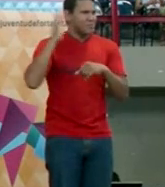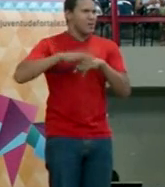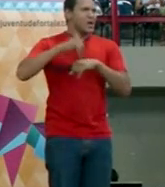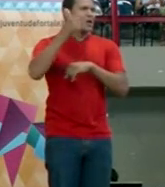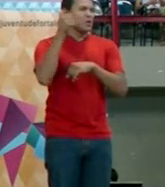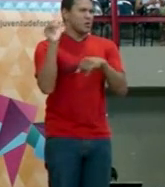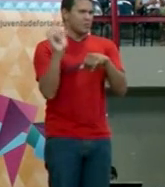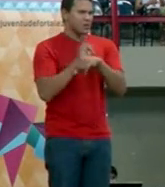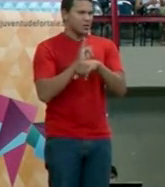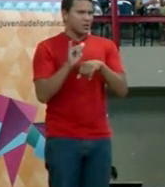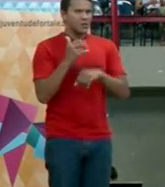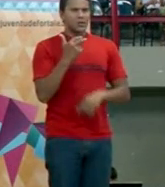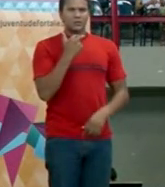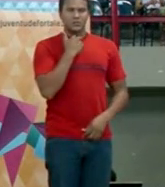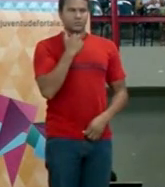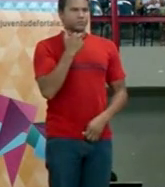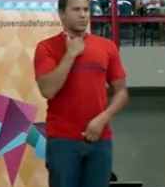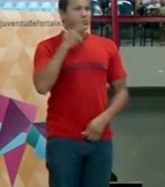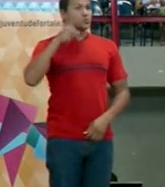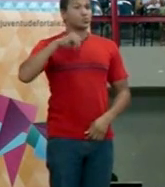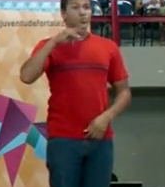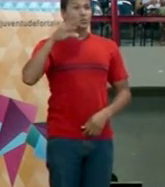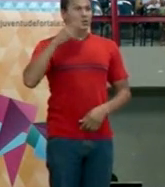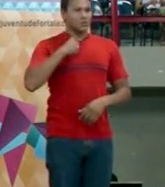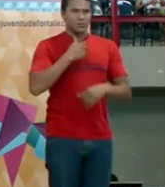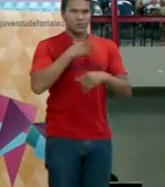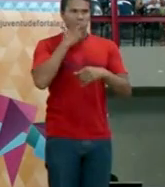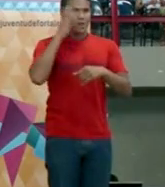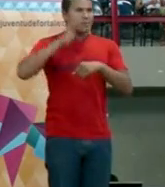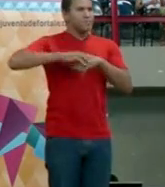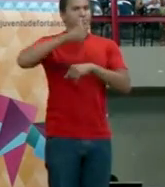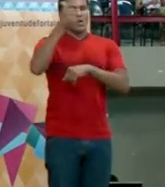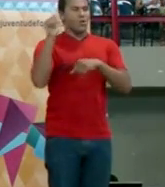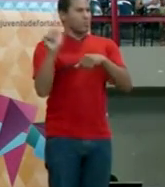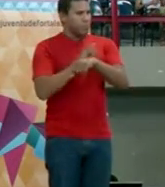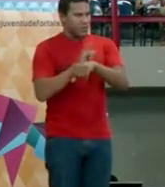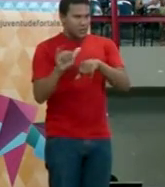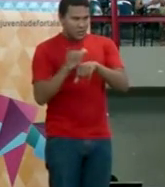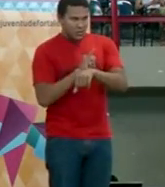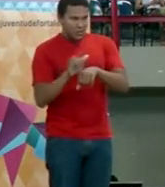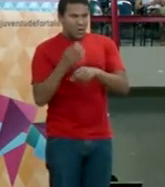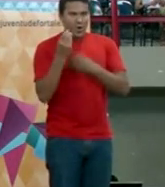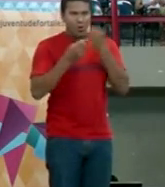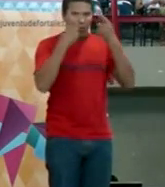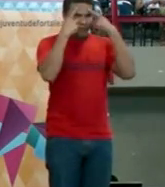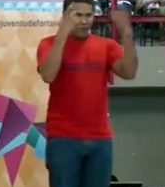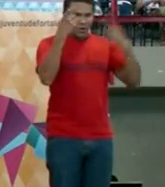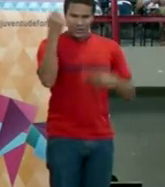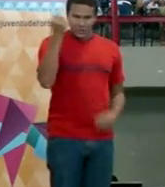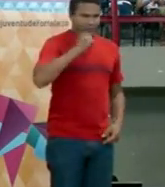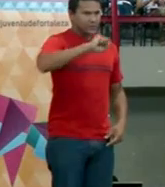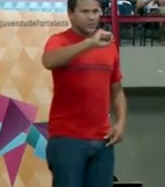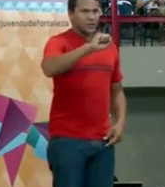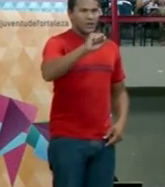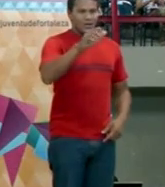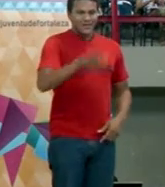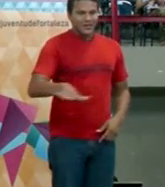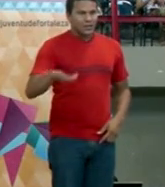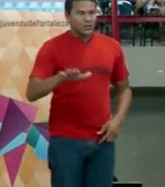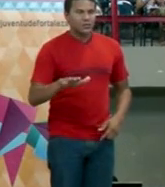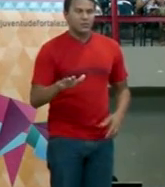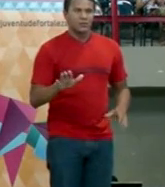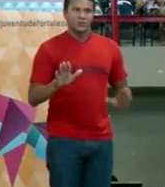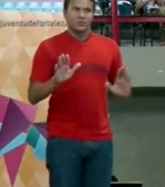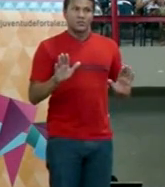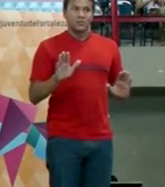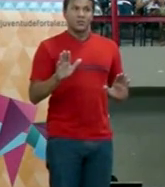leitor. Nunca diga na conclusão, a melhor maneira de combater a violência contra a criança, diga